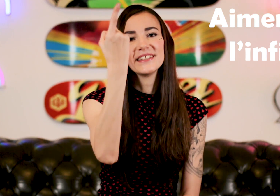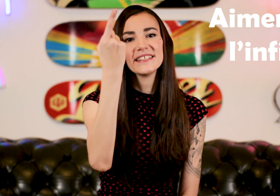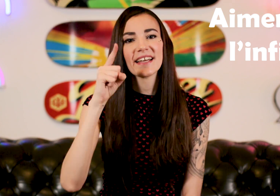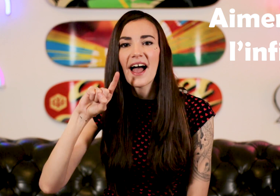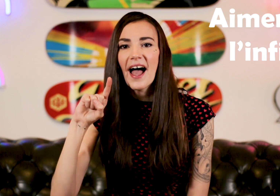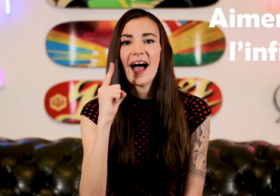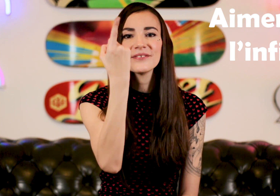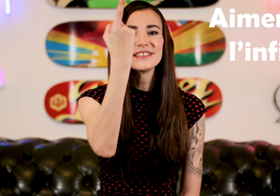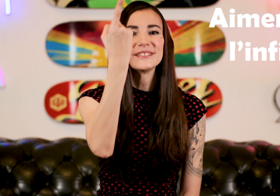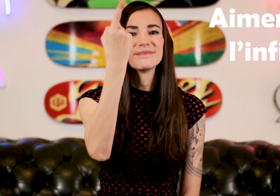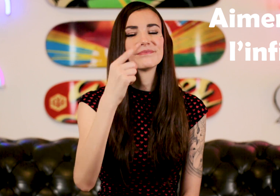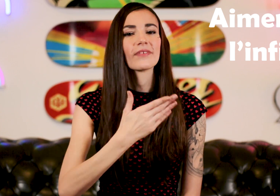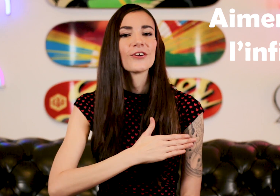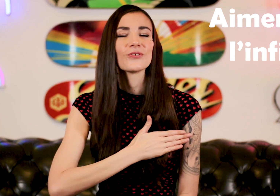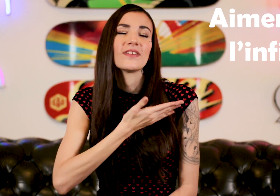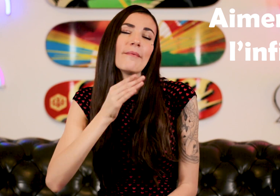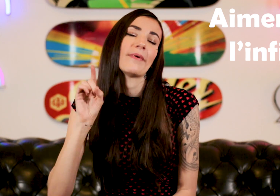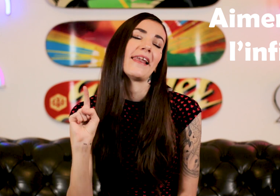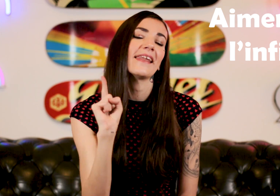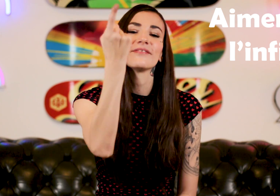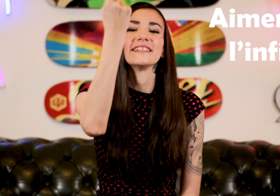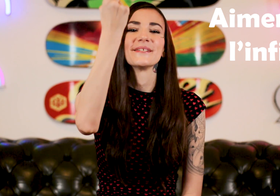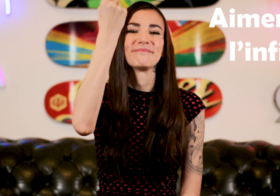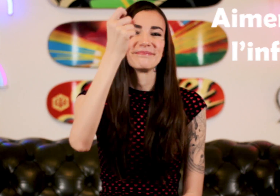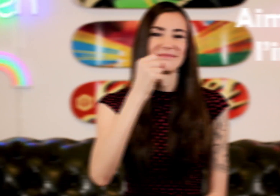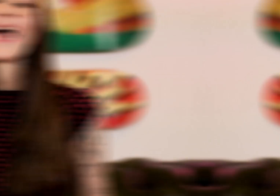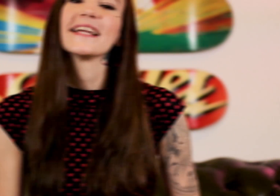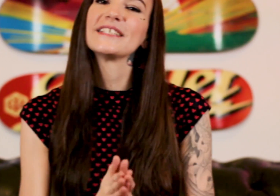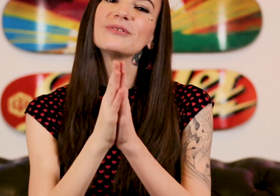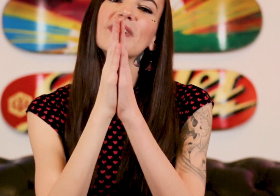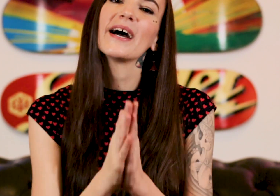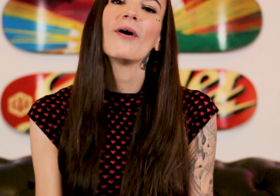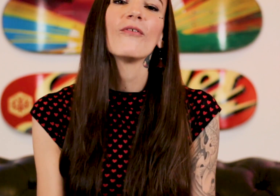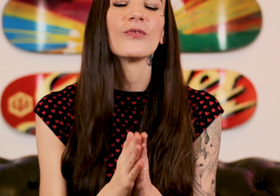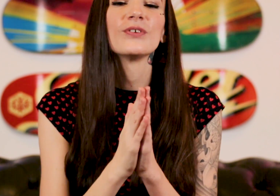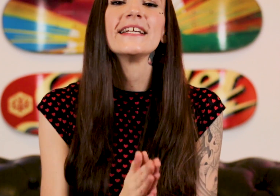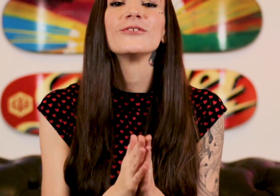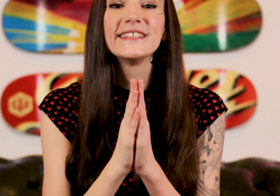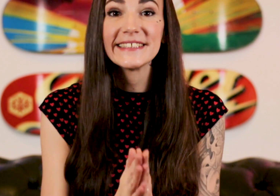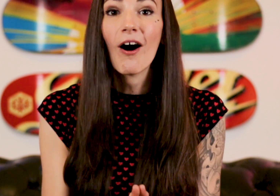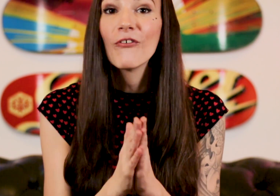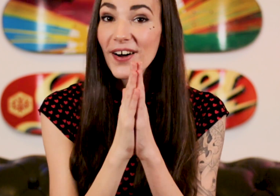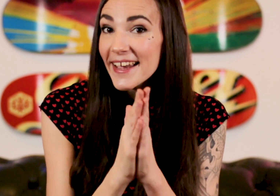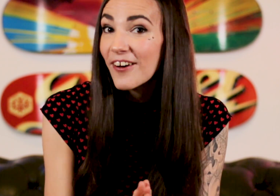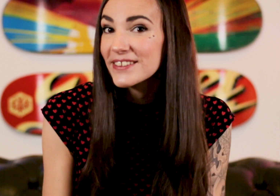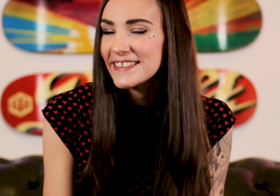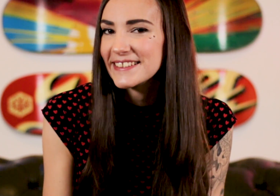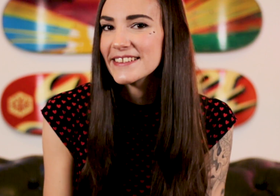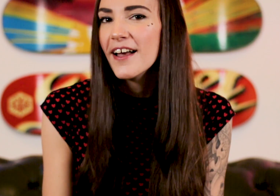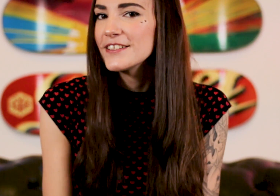infini, infini. Je t'aime à l'infini. Et si vous voulez le dire en vraie langue des signes,